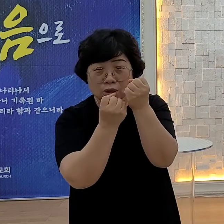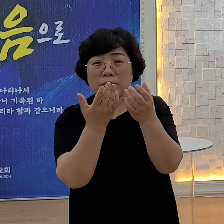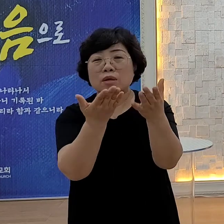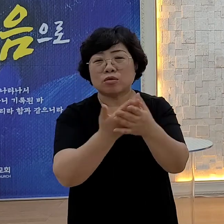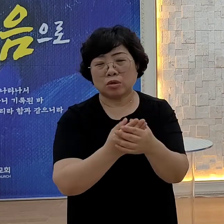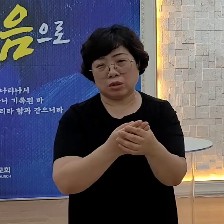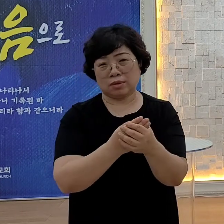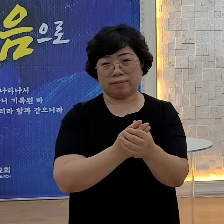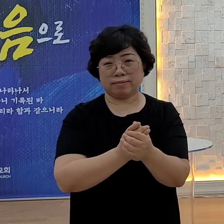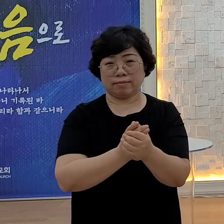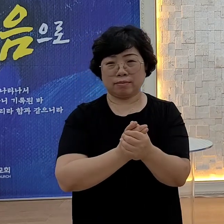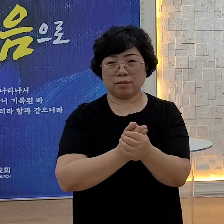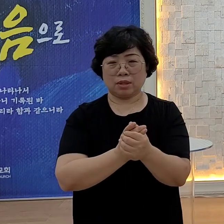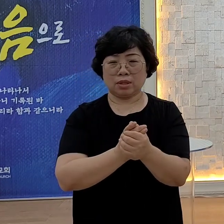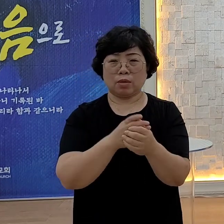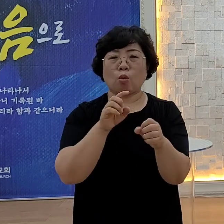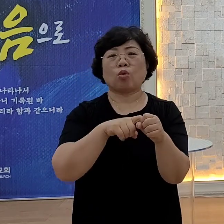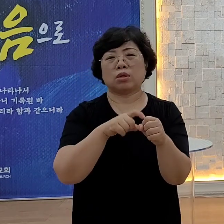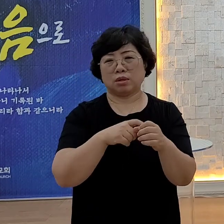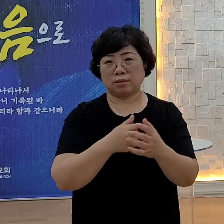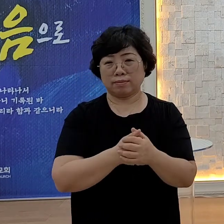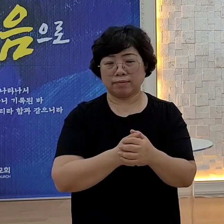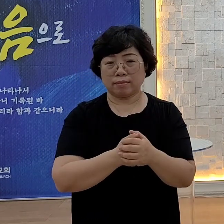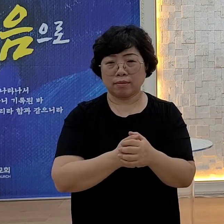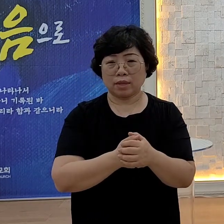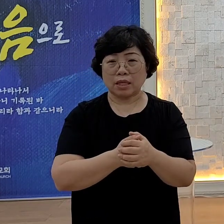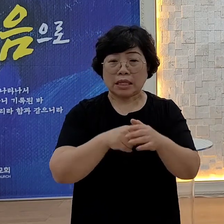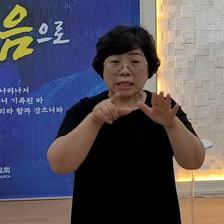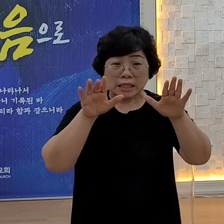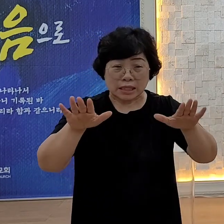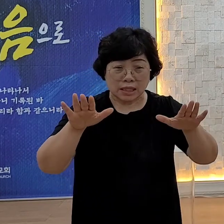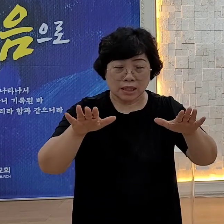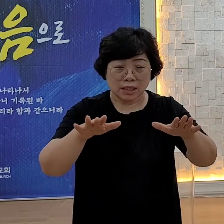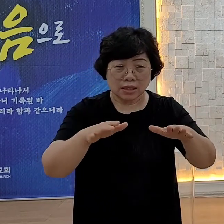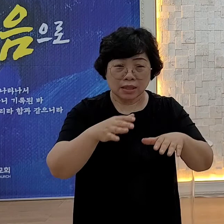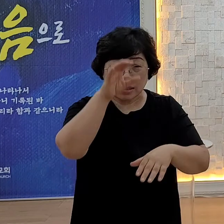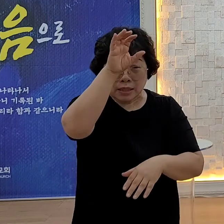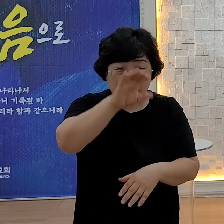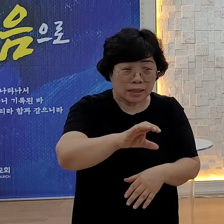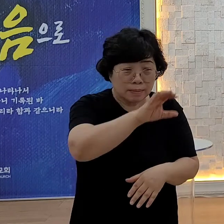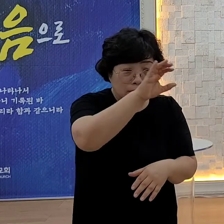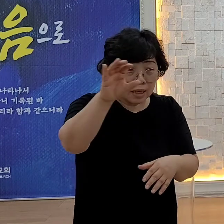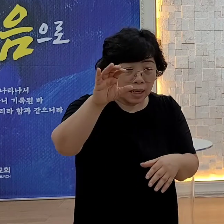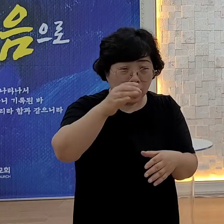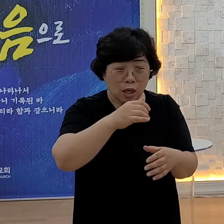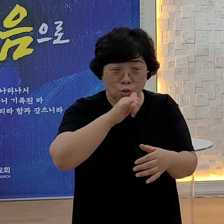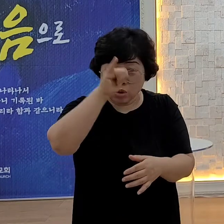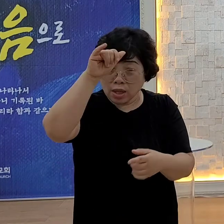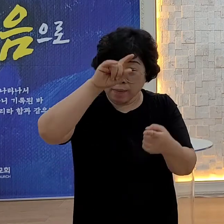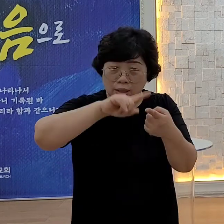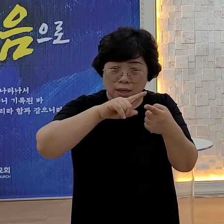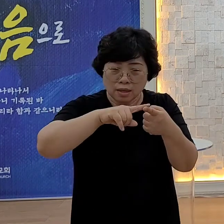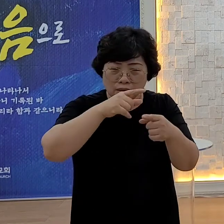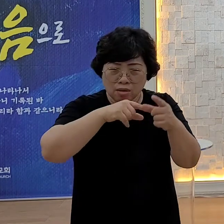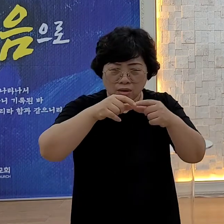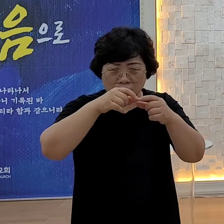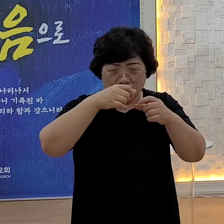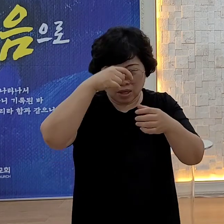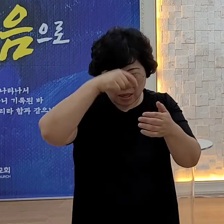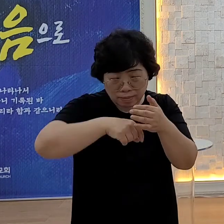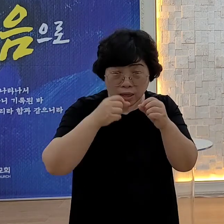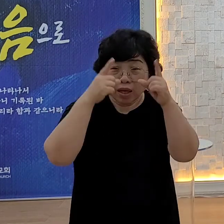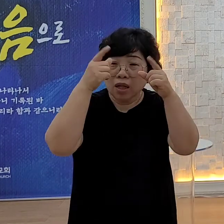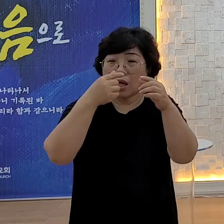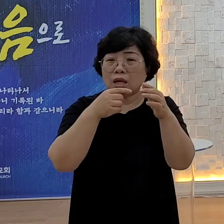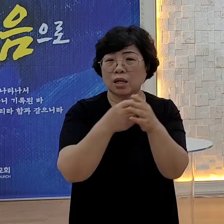우리가 이렇게 비참함을 알수록 이 십자가가 얼마나 위대한지를 더 깨닫게 되네.